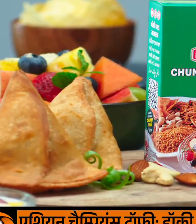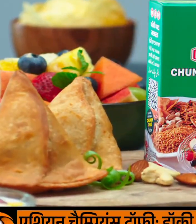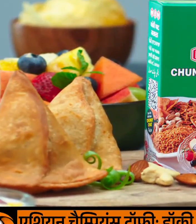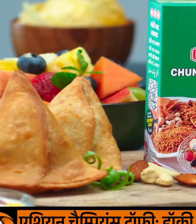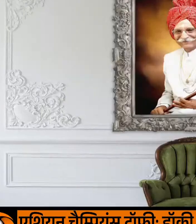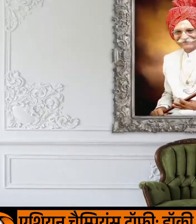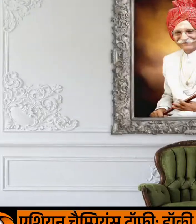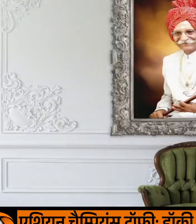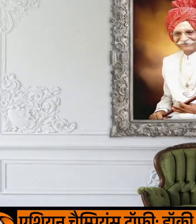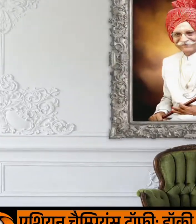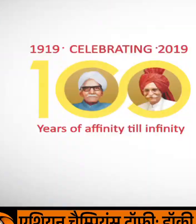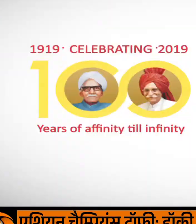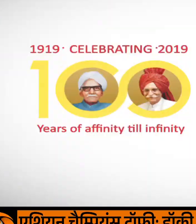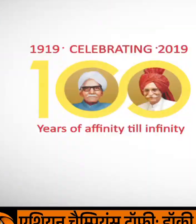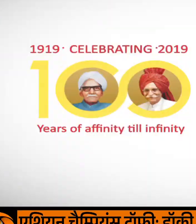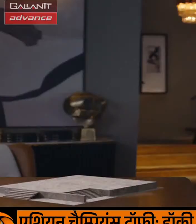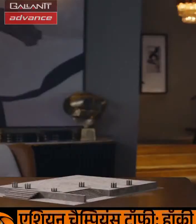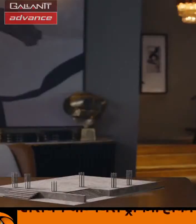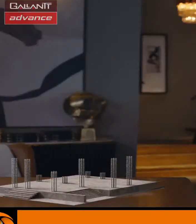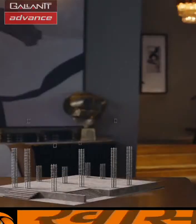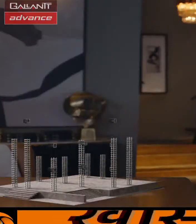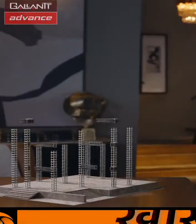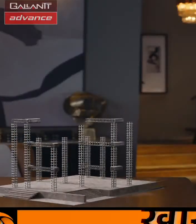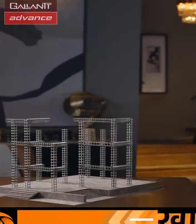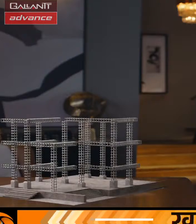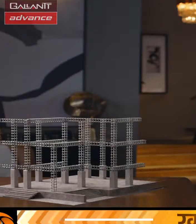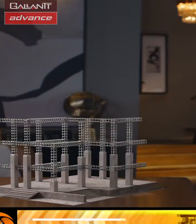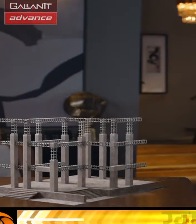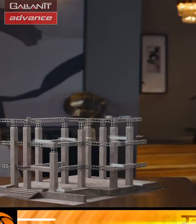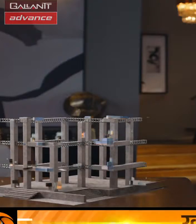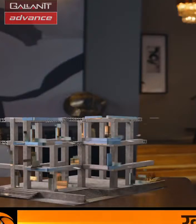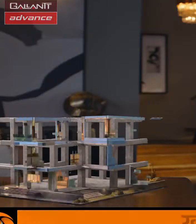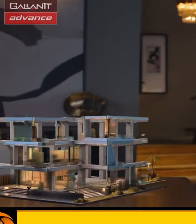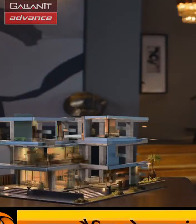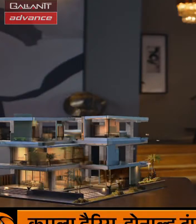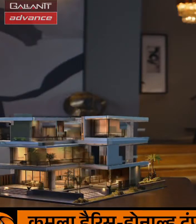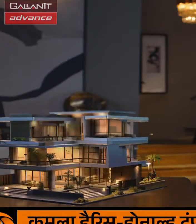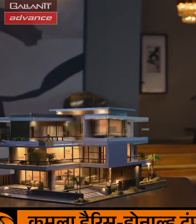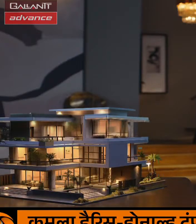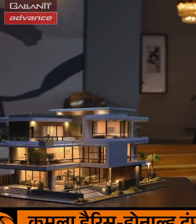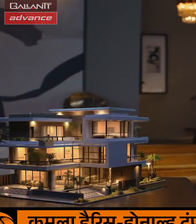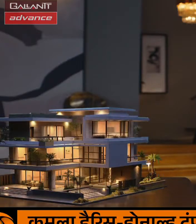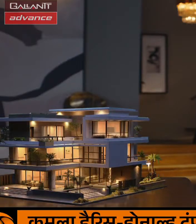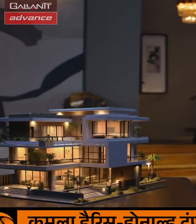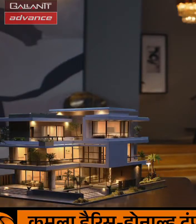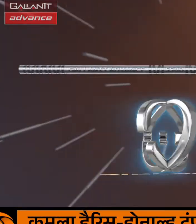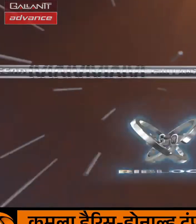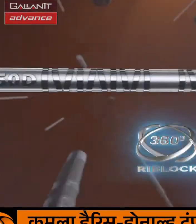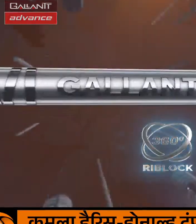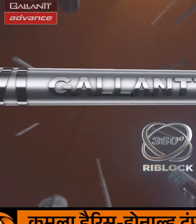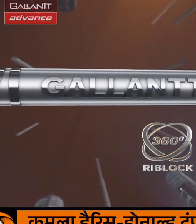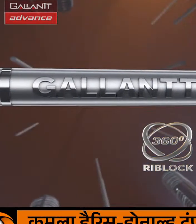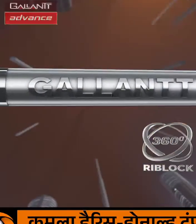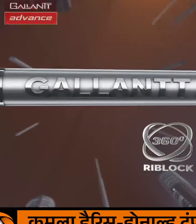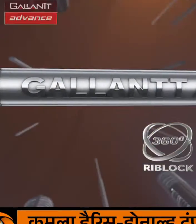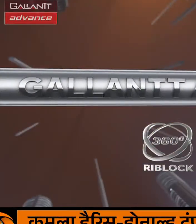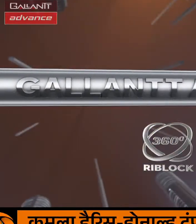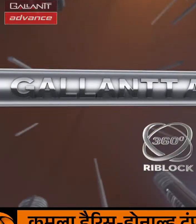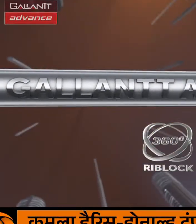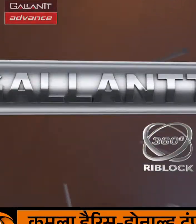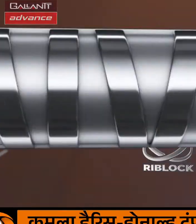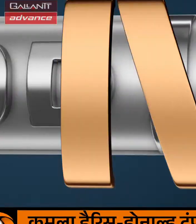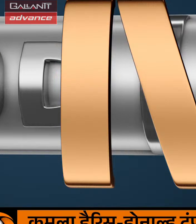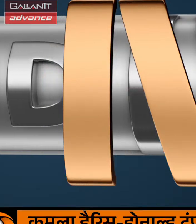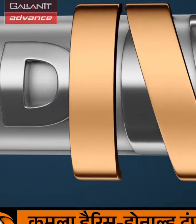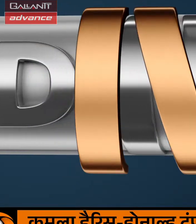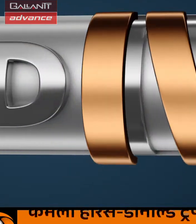मसाला। MDH। बात जब पीढ़ियों के लिए बनने वाले घर की हो तो जिम्मेदारी बड़ी हो जाती है। गैलेंट समझता है ये जिम्मेदारी।